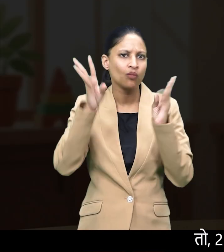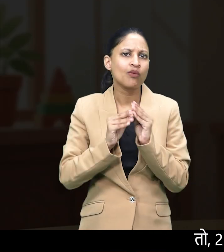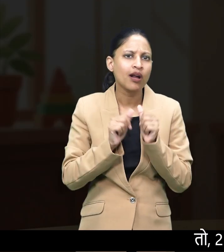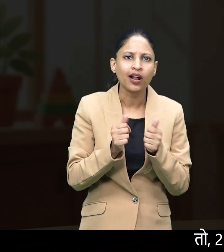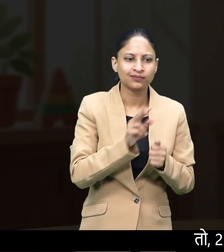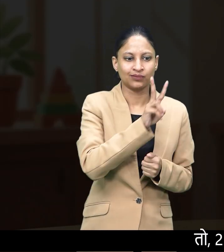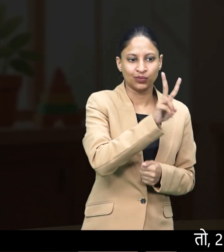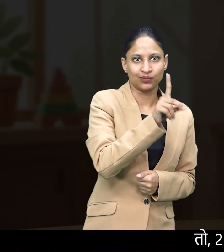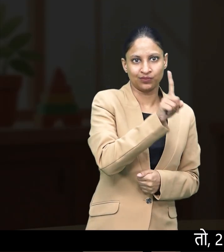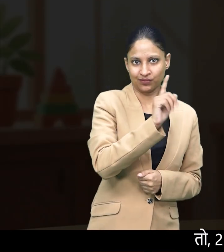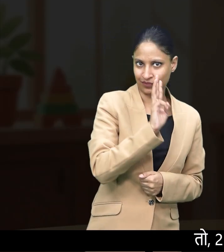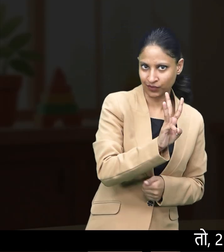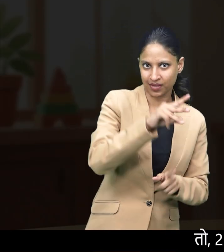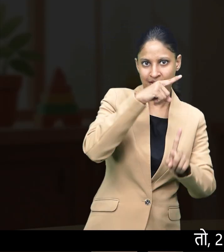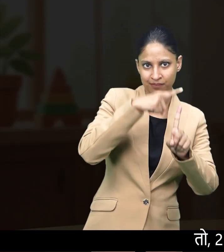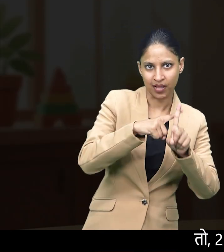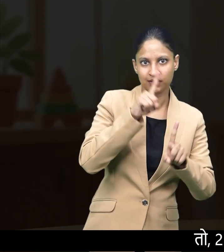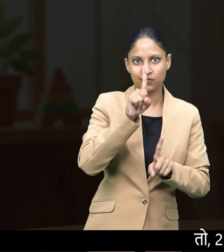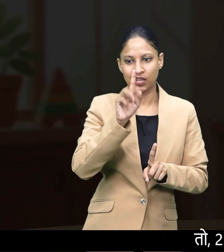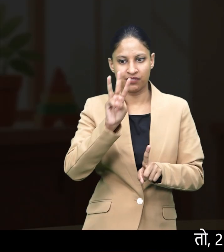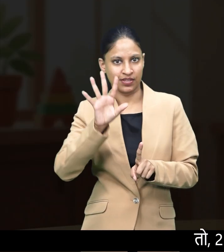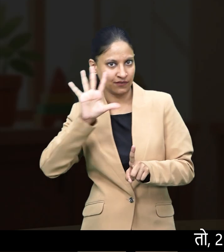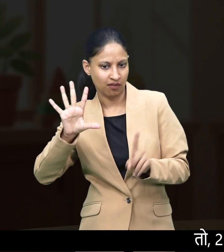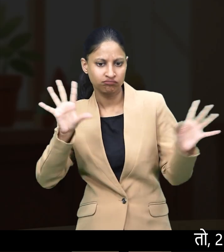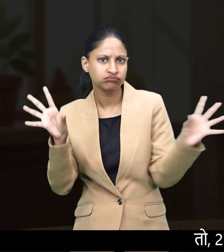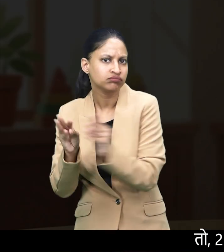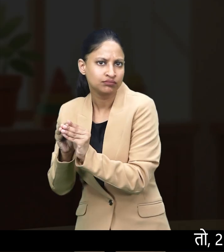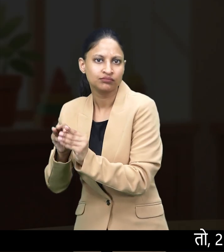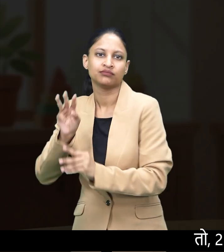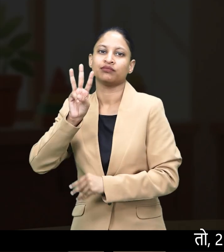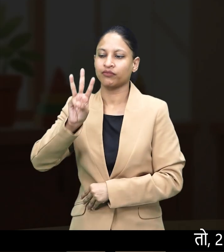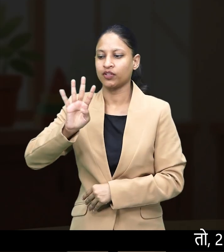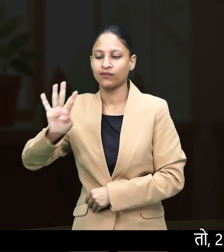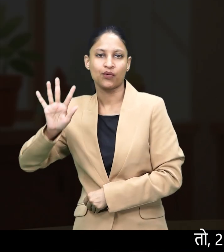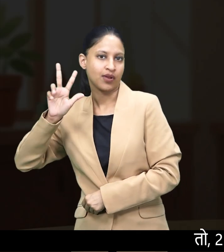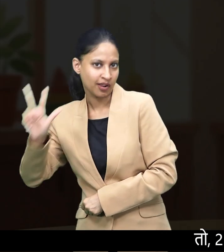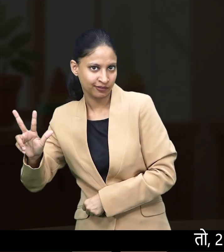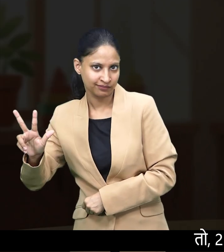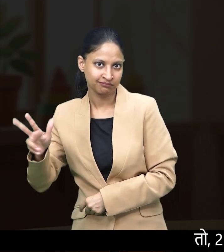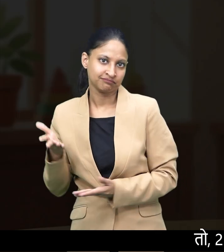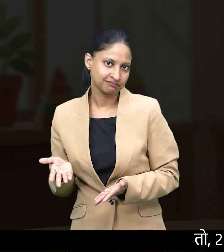तो 213 जोड़ 135 बराबर 348। बहुत बढ़िया।